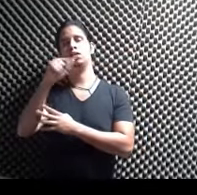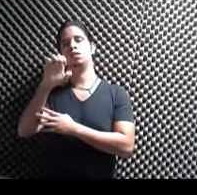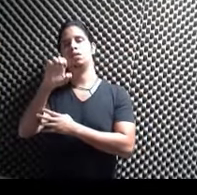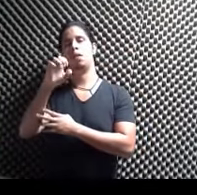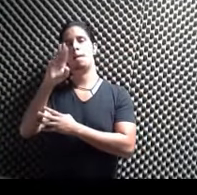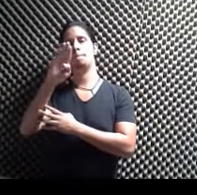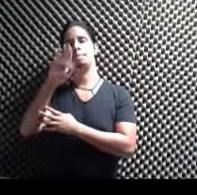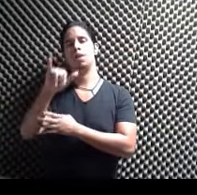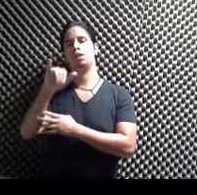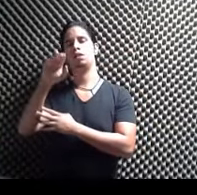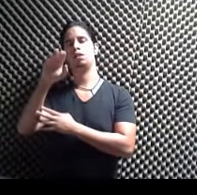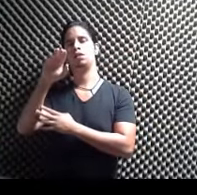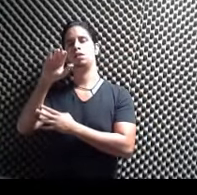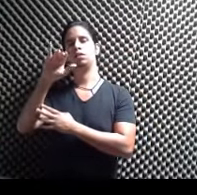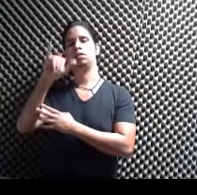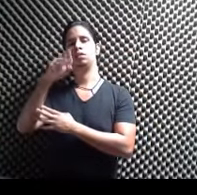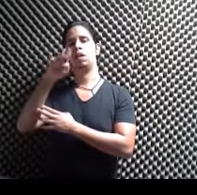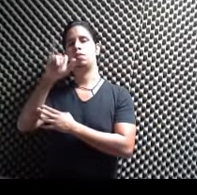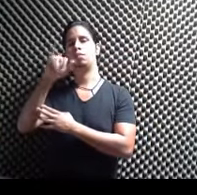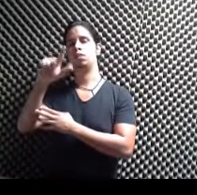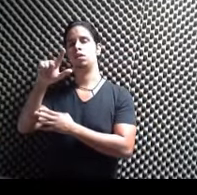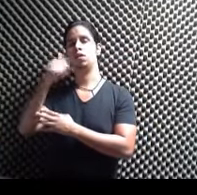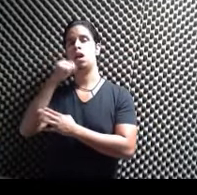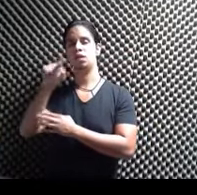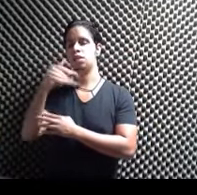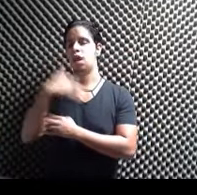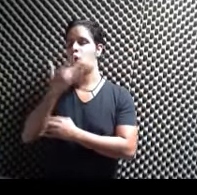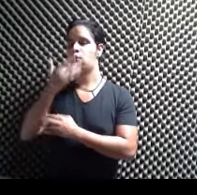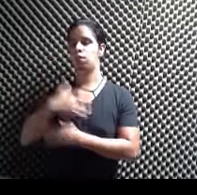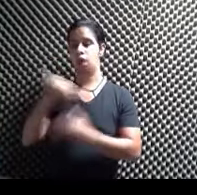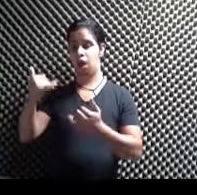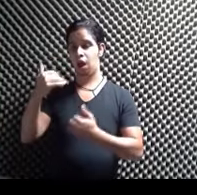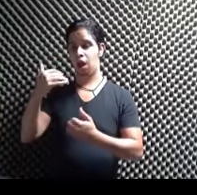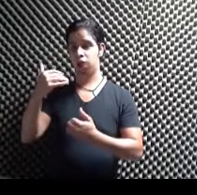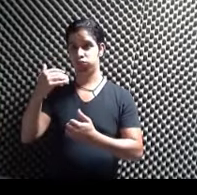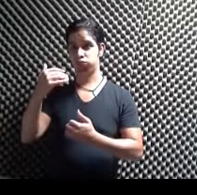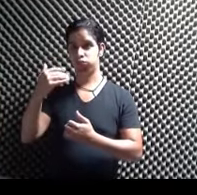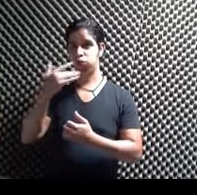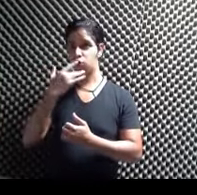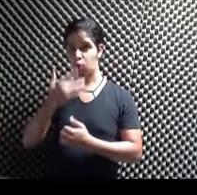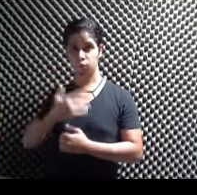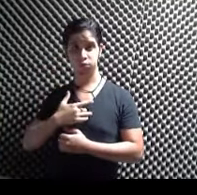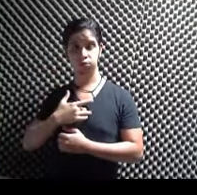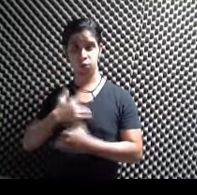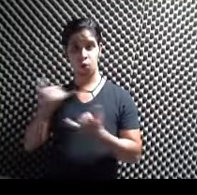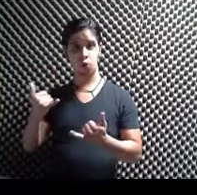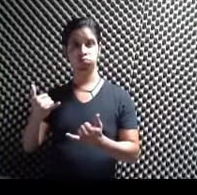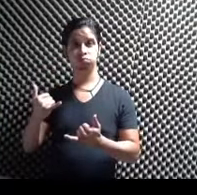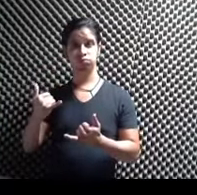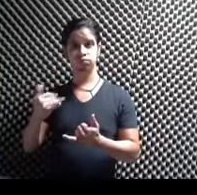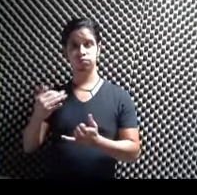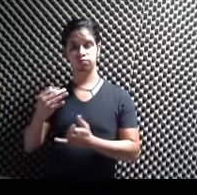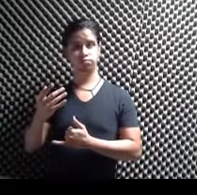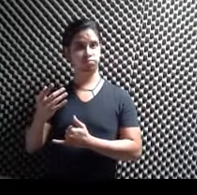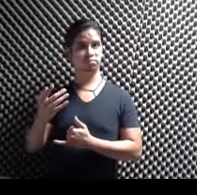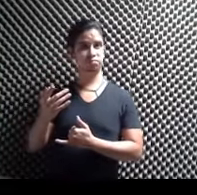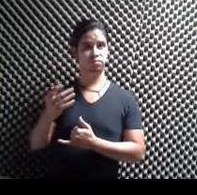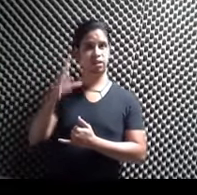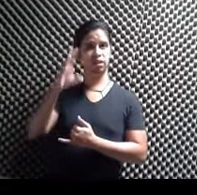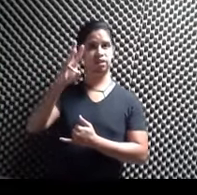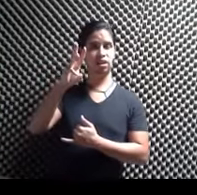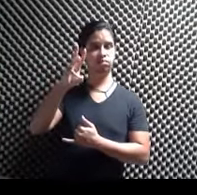Y felicidades, Jamil, que cumpleaños hoy. Hoy, precisamente, 6 de agosto. Una leona. Así